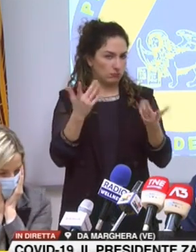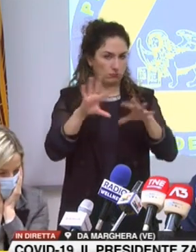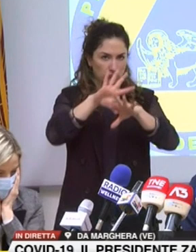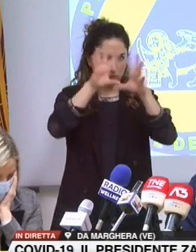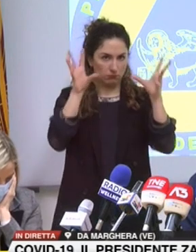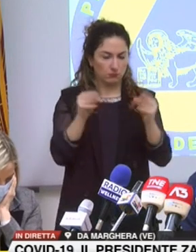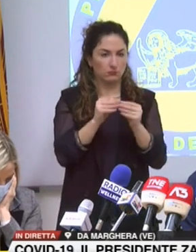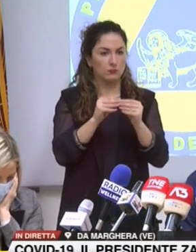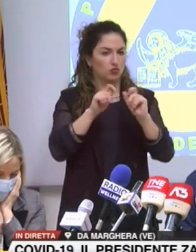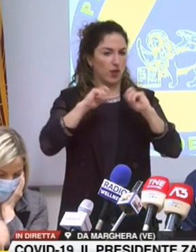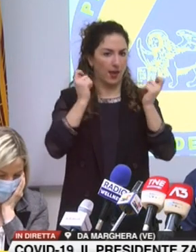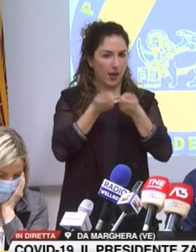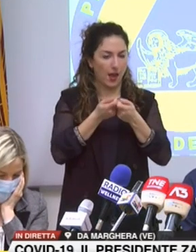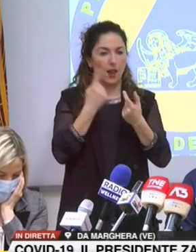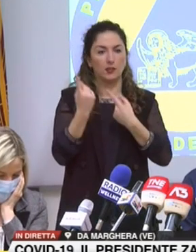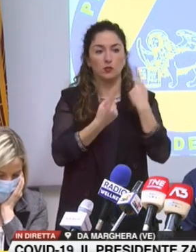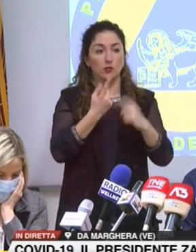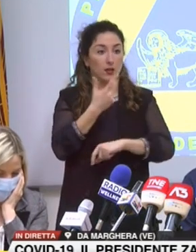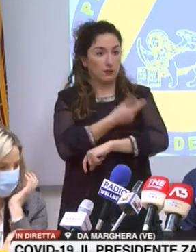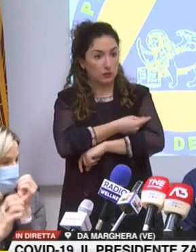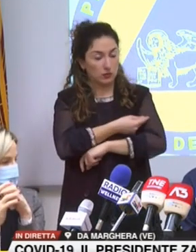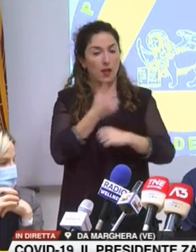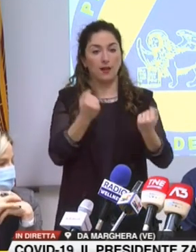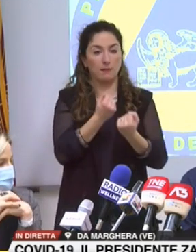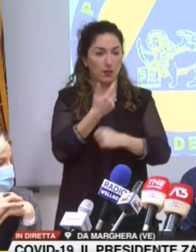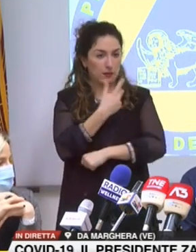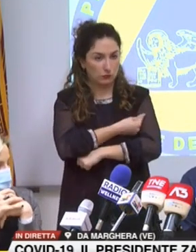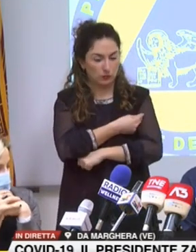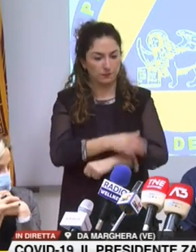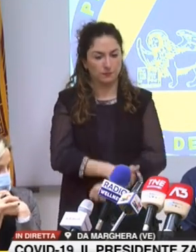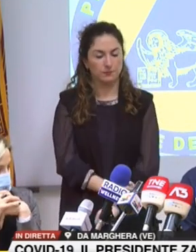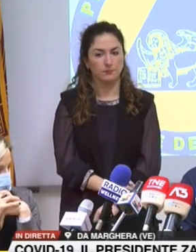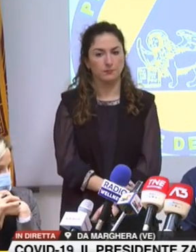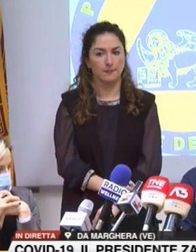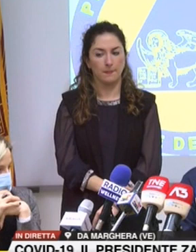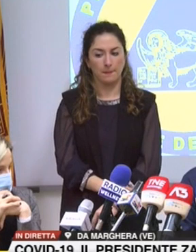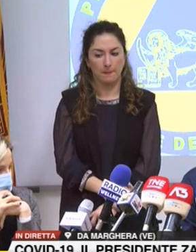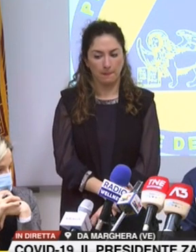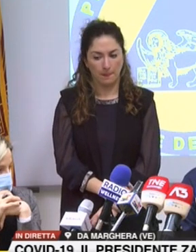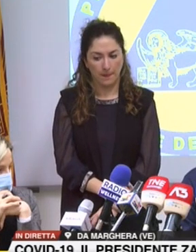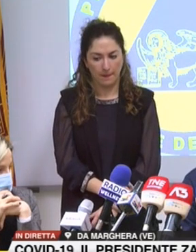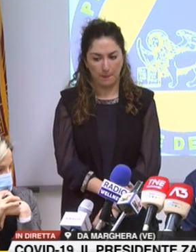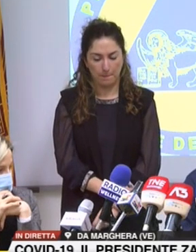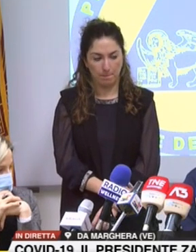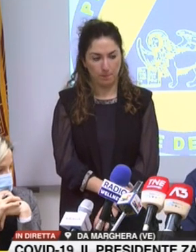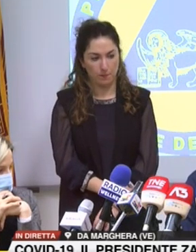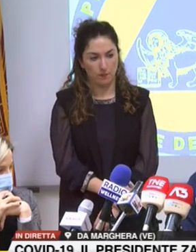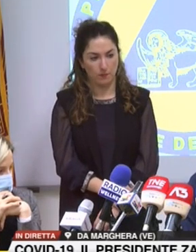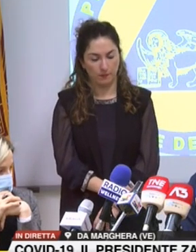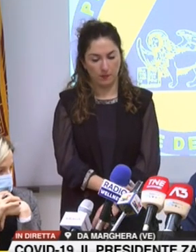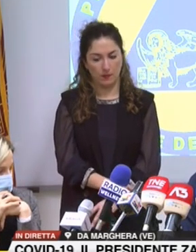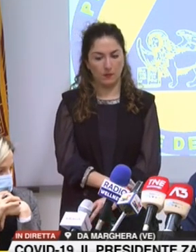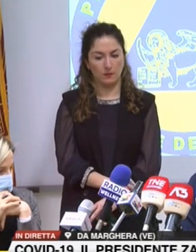stato dell'arte della vaccinazione, della campagna di vaccinazione. E permettetemi di dire anche che se non